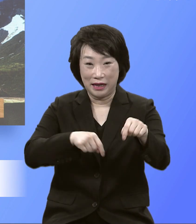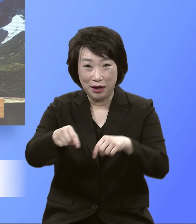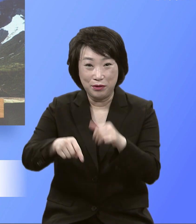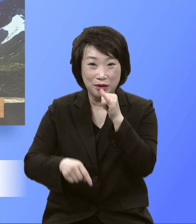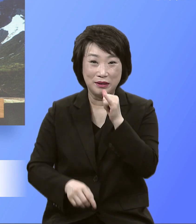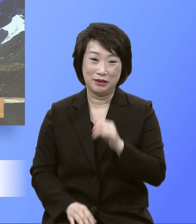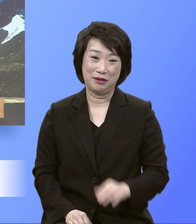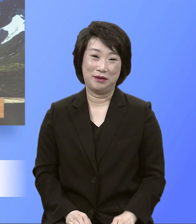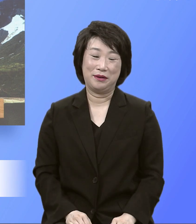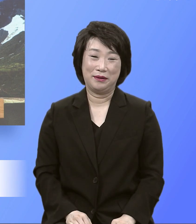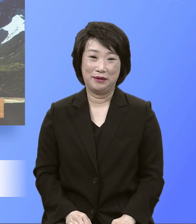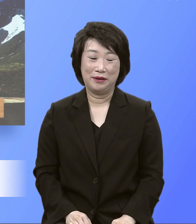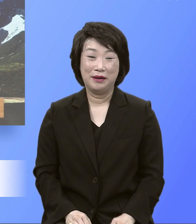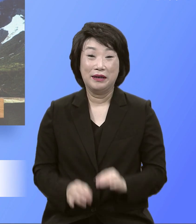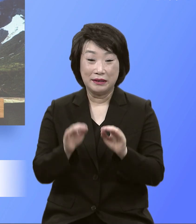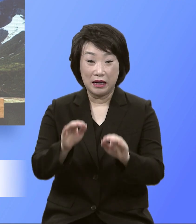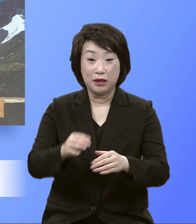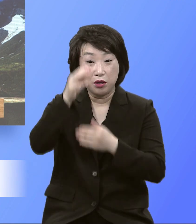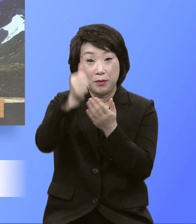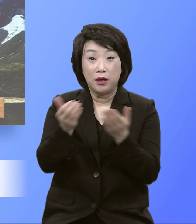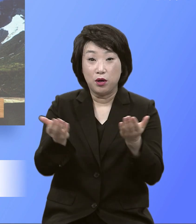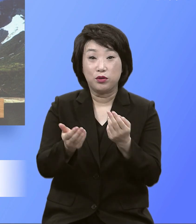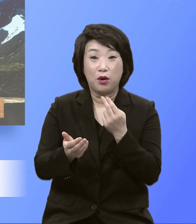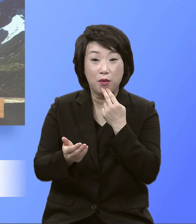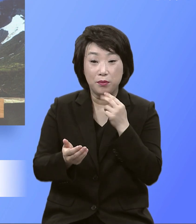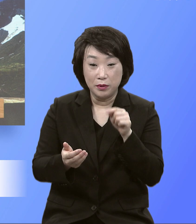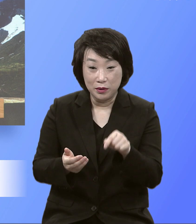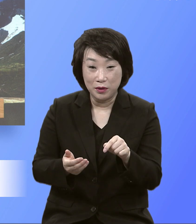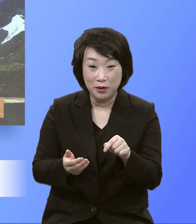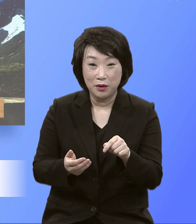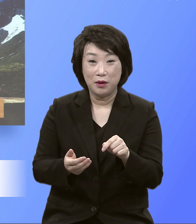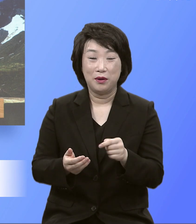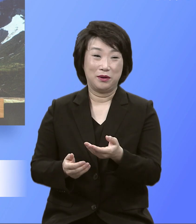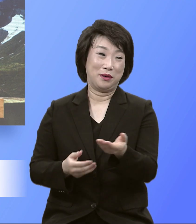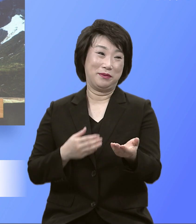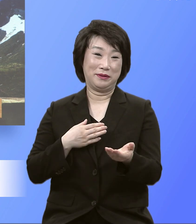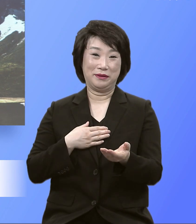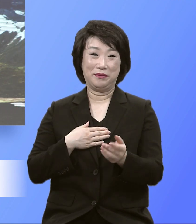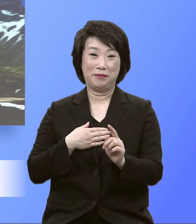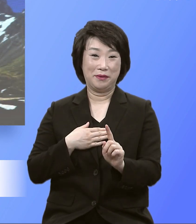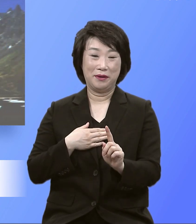하셨어요. 성령의 역사가 아니면